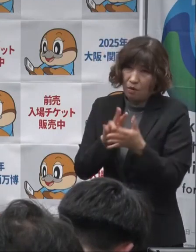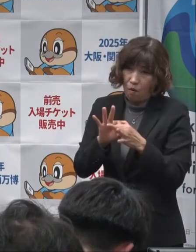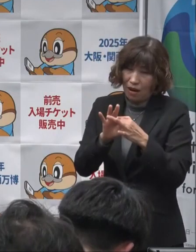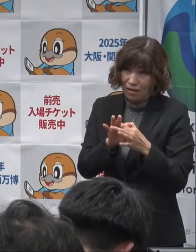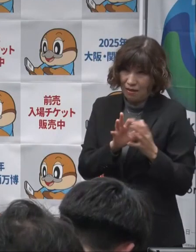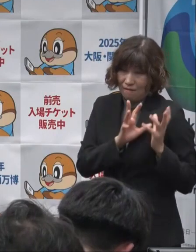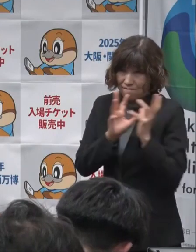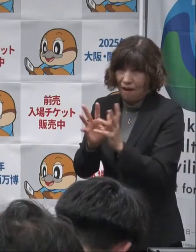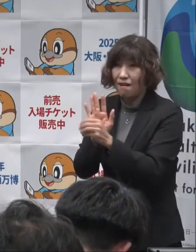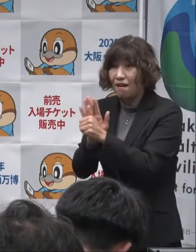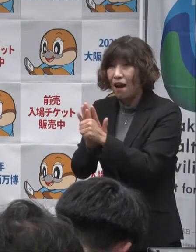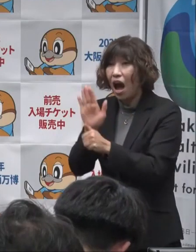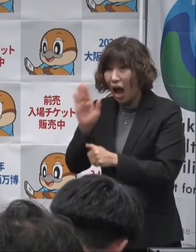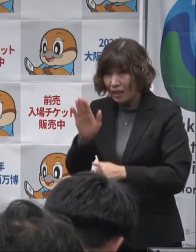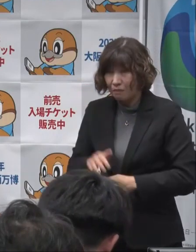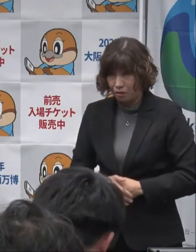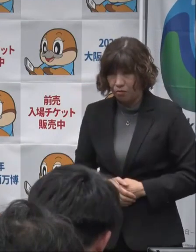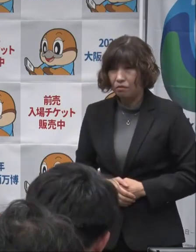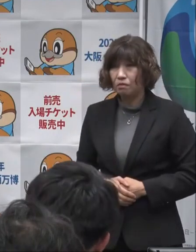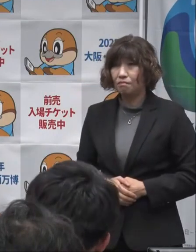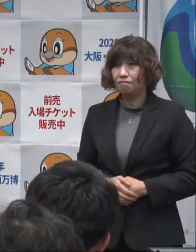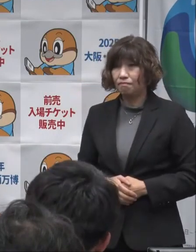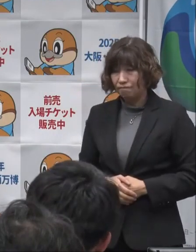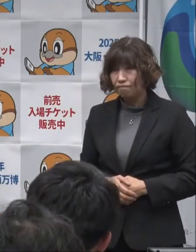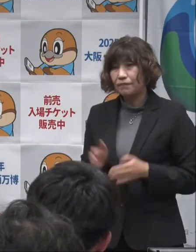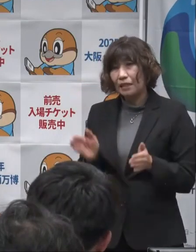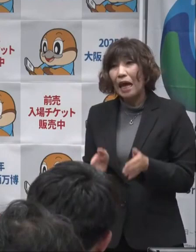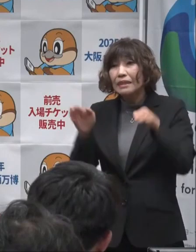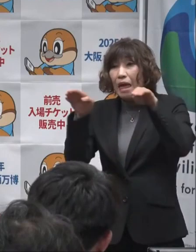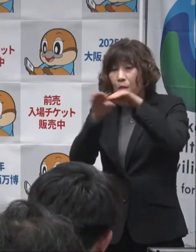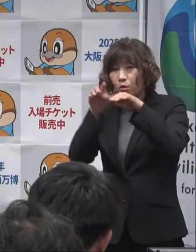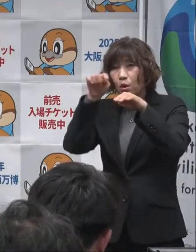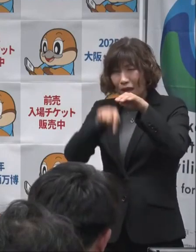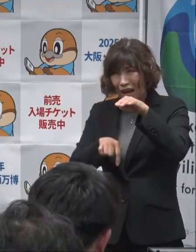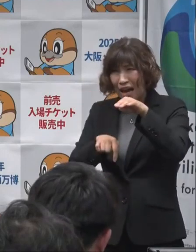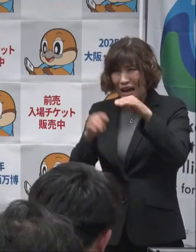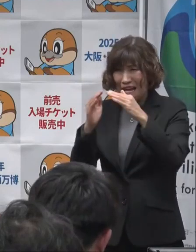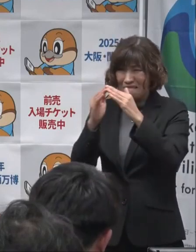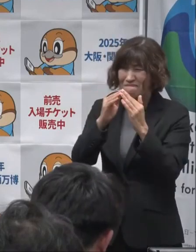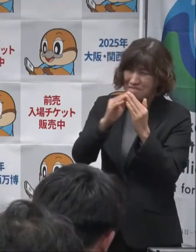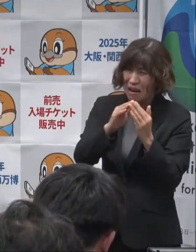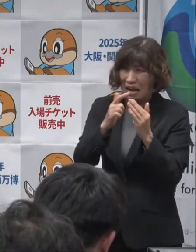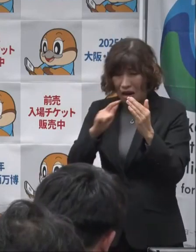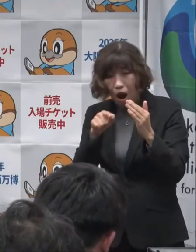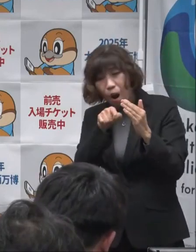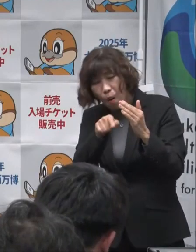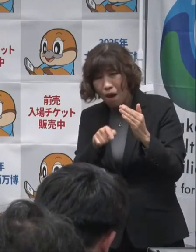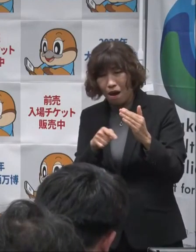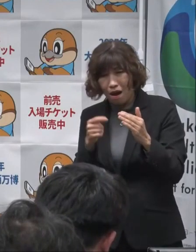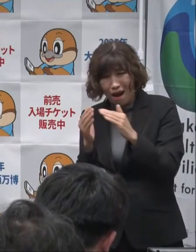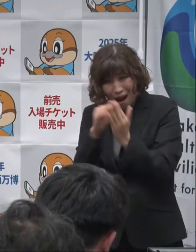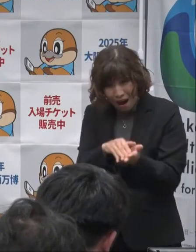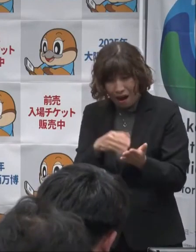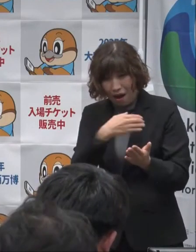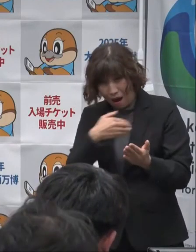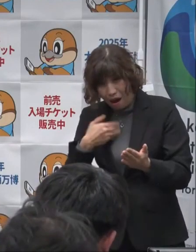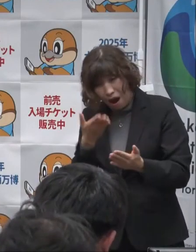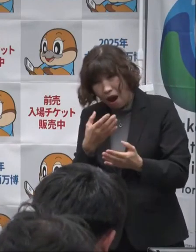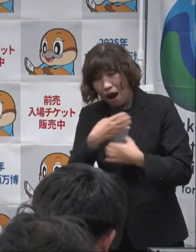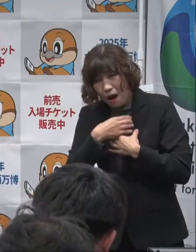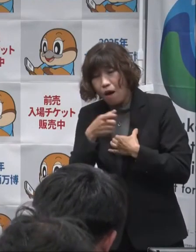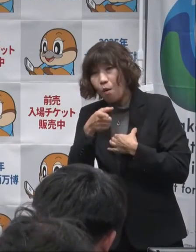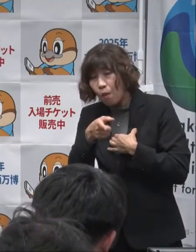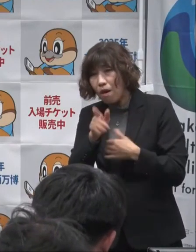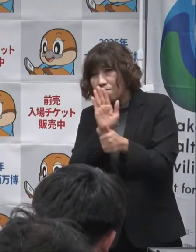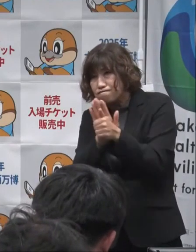。そして建物です。被災建物の応急危険度判定ということで、これまで継続して支援を